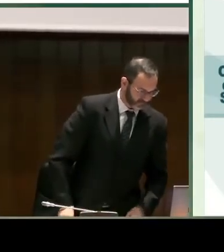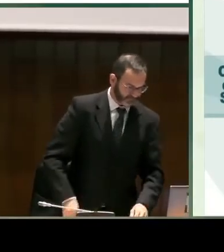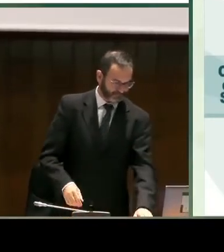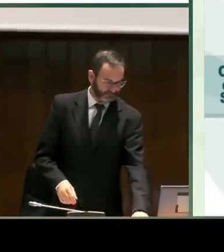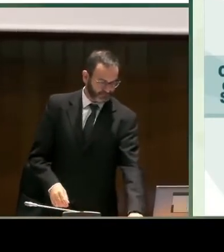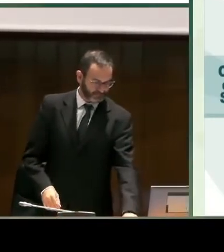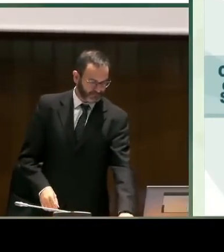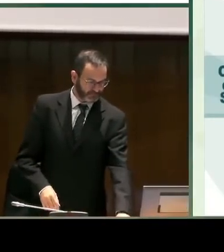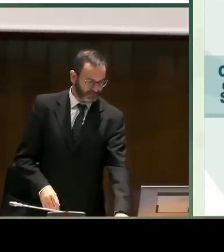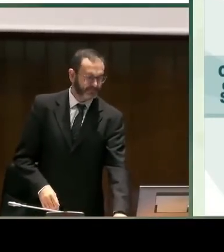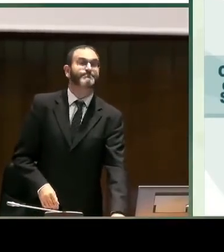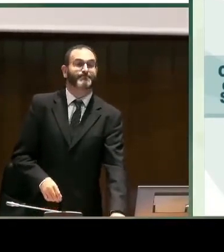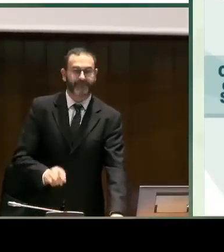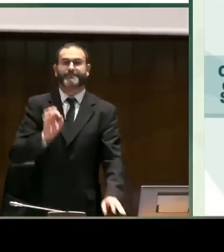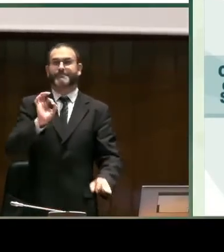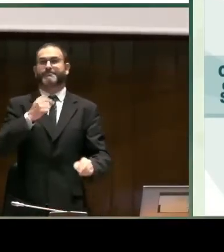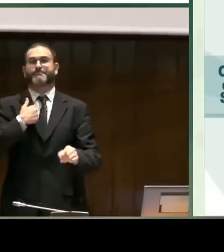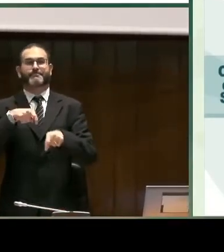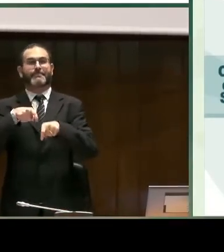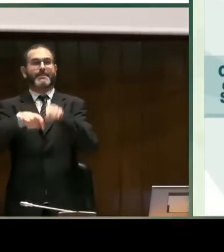Muy bien.